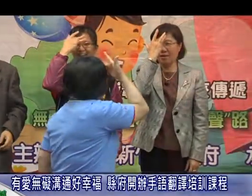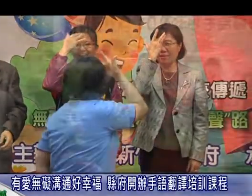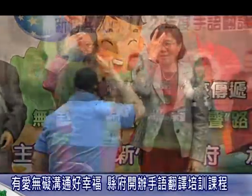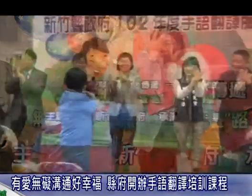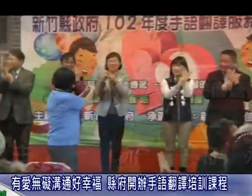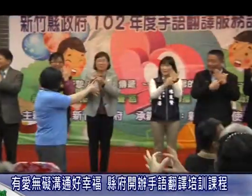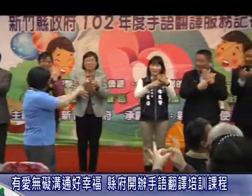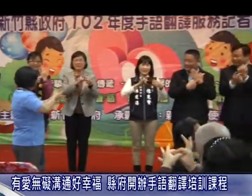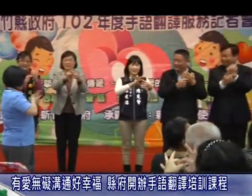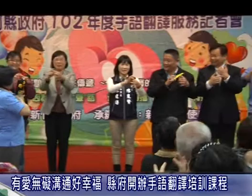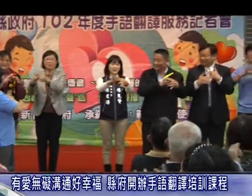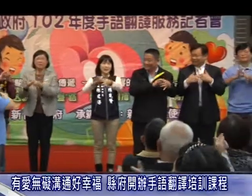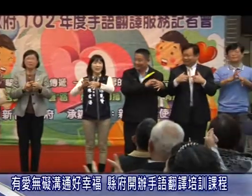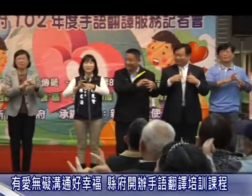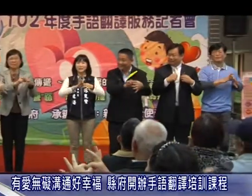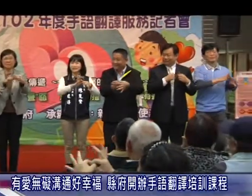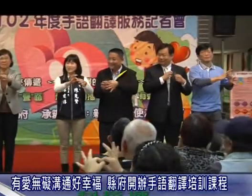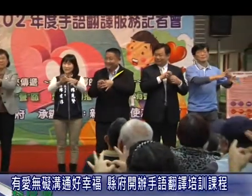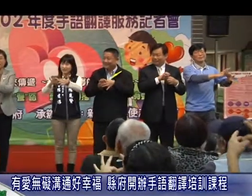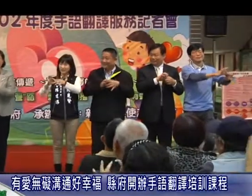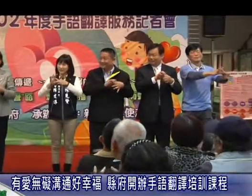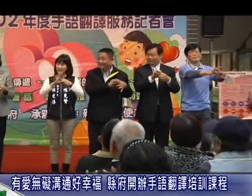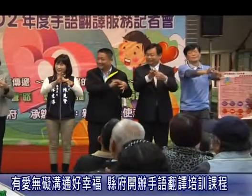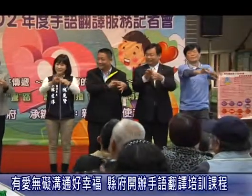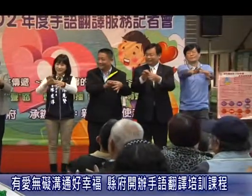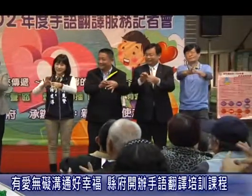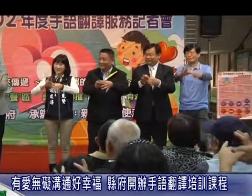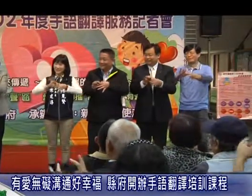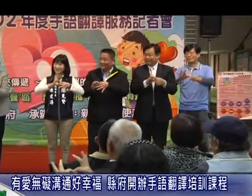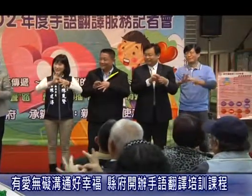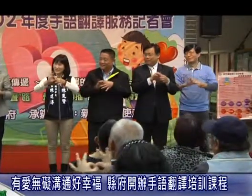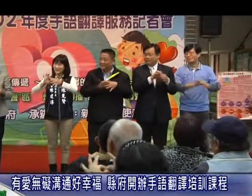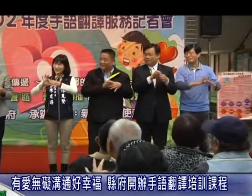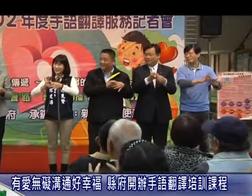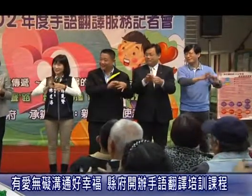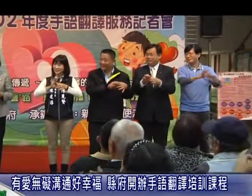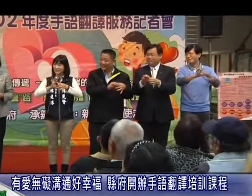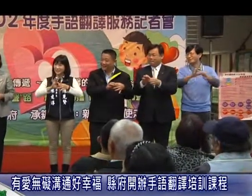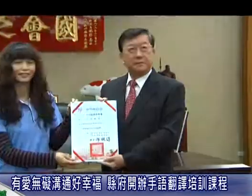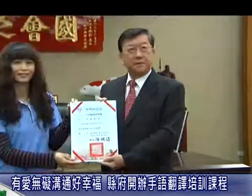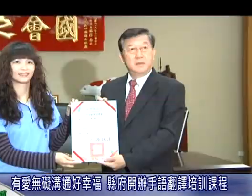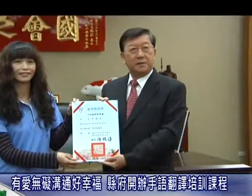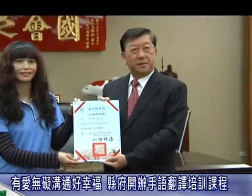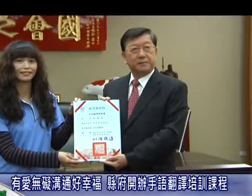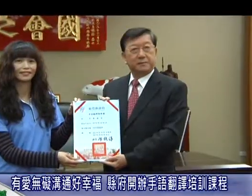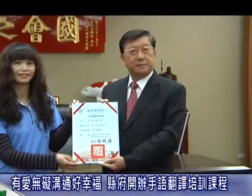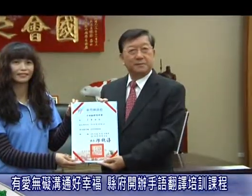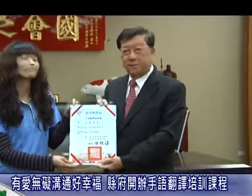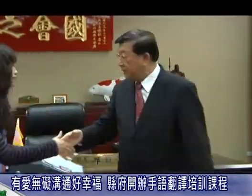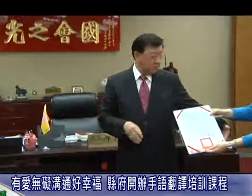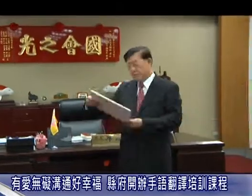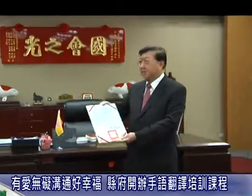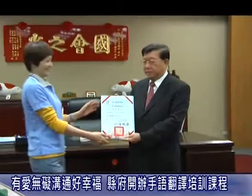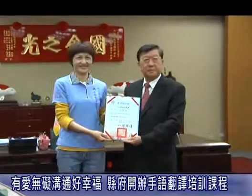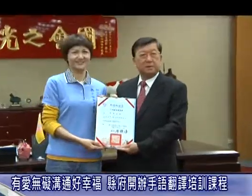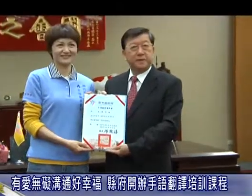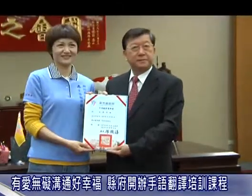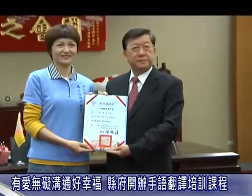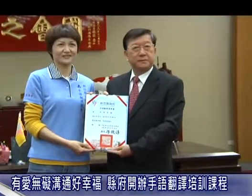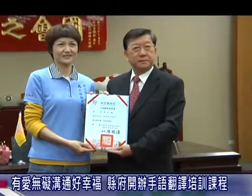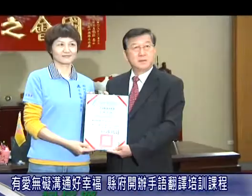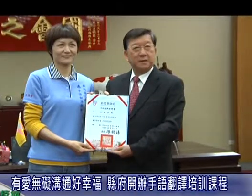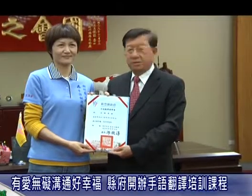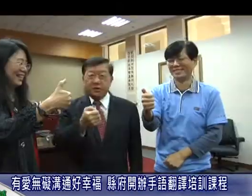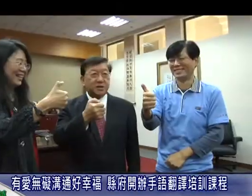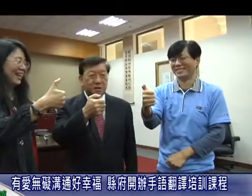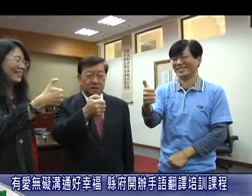即时翻译，获得热烈回响。今年度再度开办手语翻译培训课程，邱县长亲自颁发聘书，一起学比